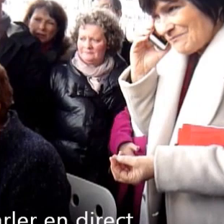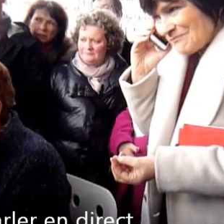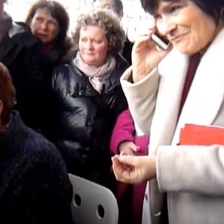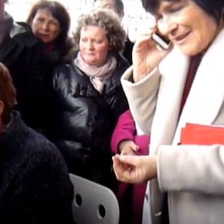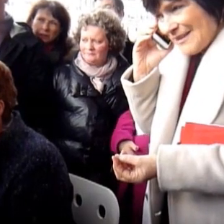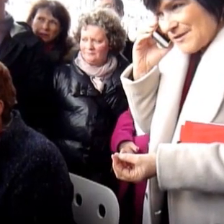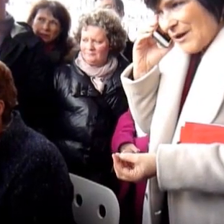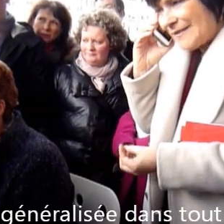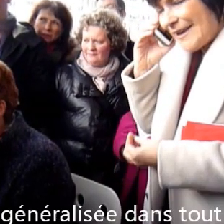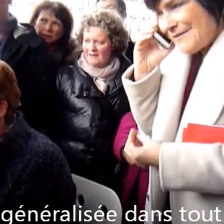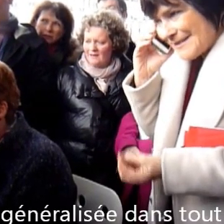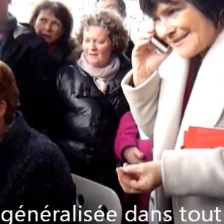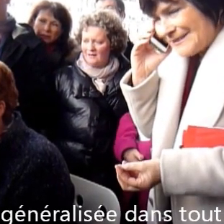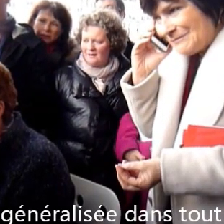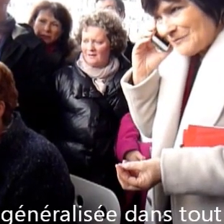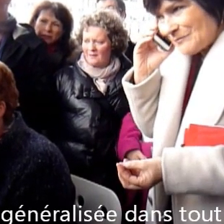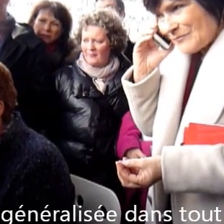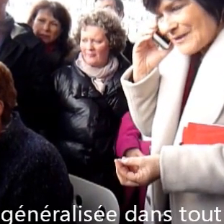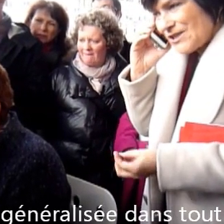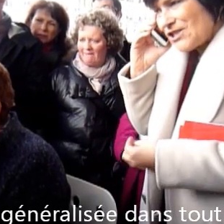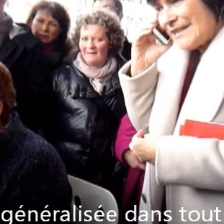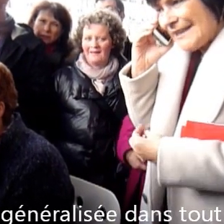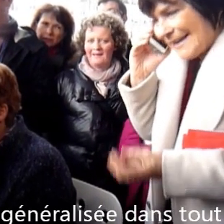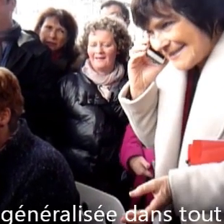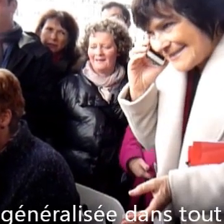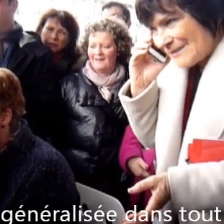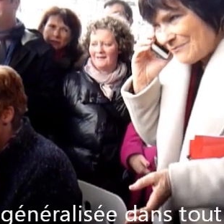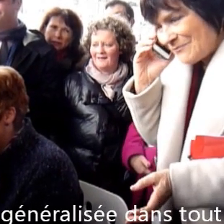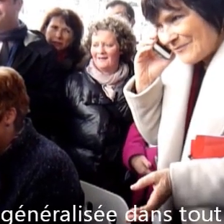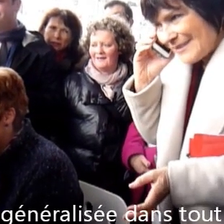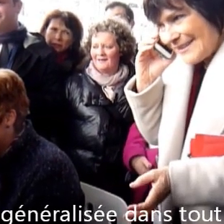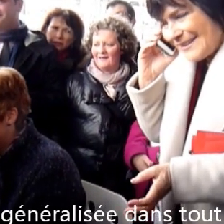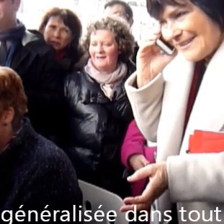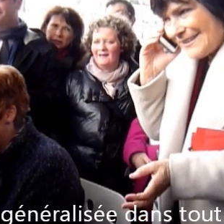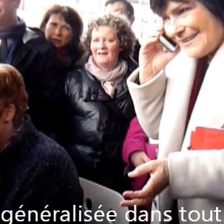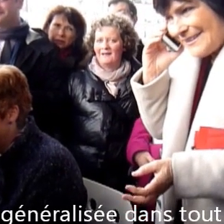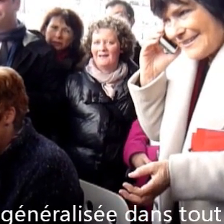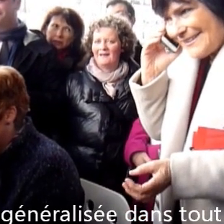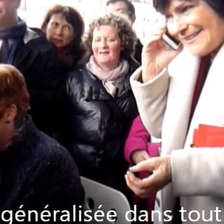direct, sera très vite généralisée